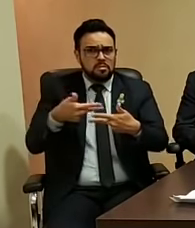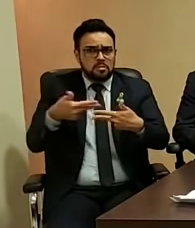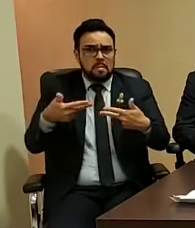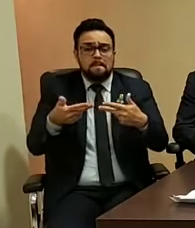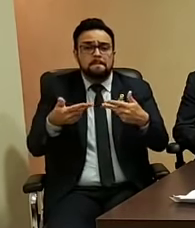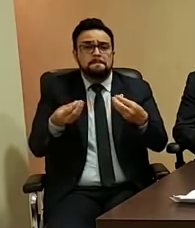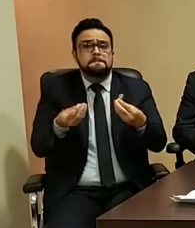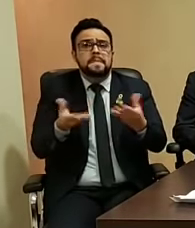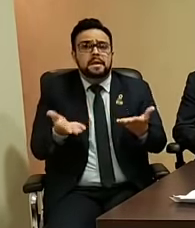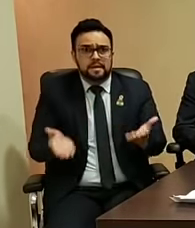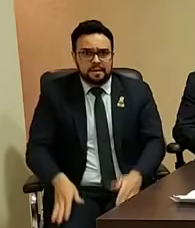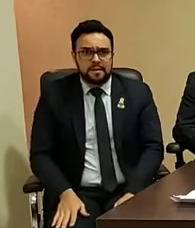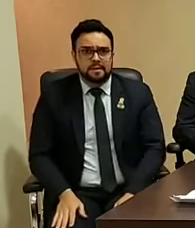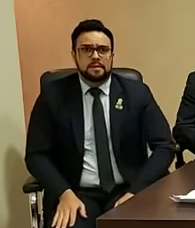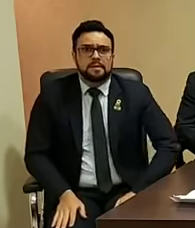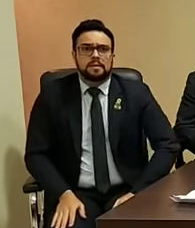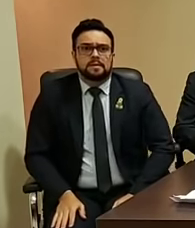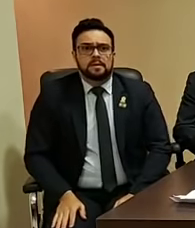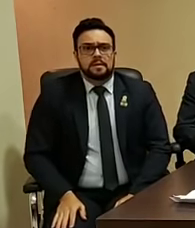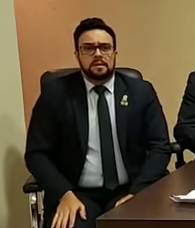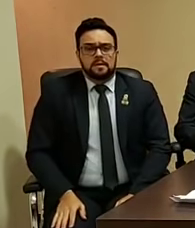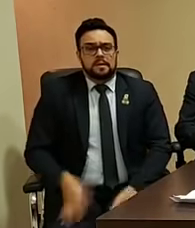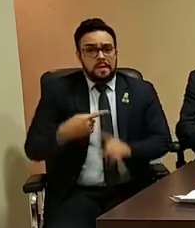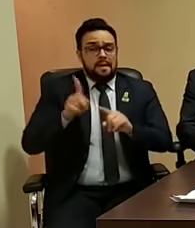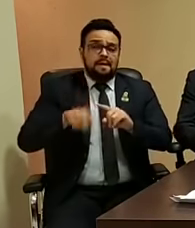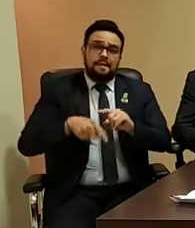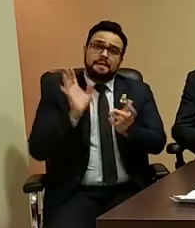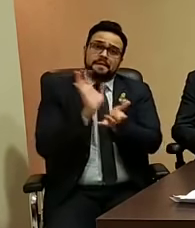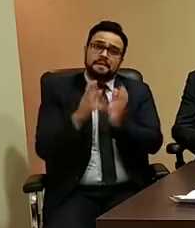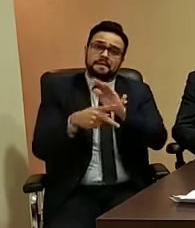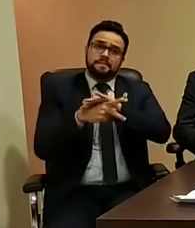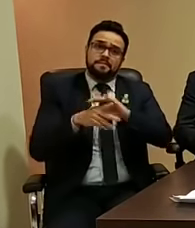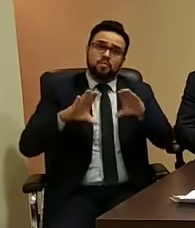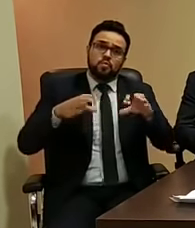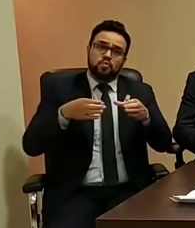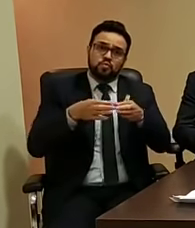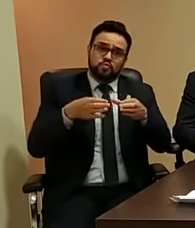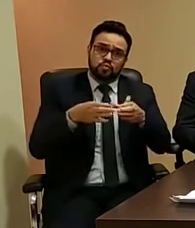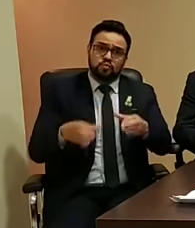a questão ideológica. Tudo bem? Garantia. Se lá